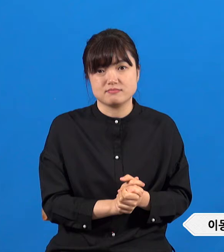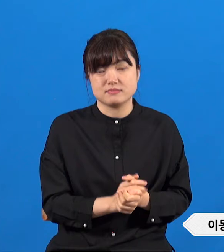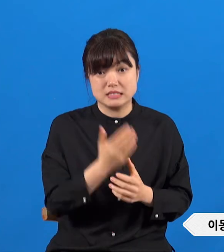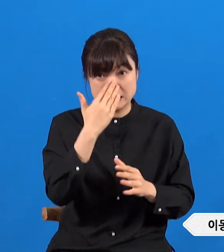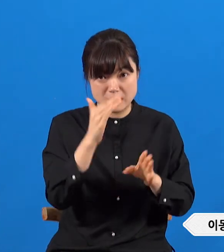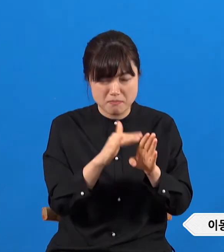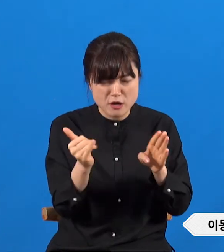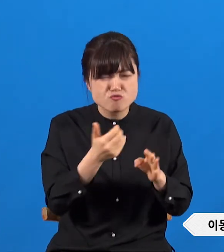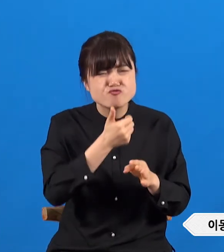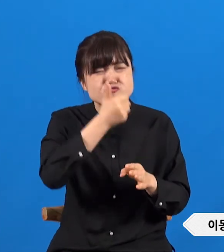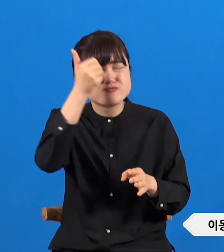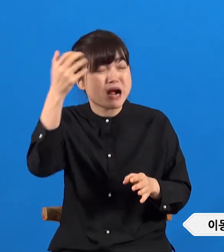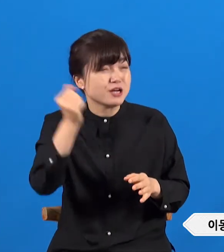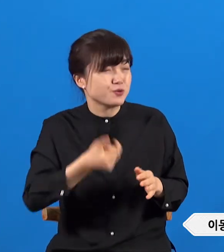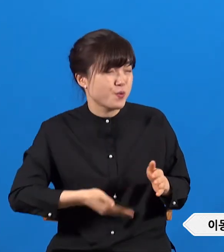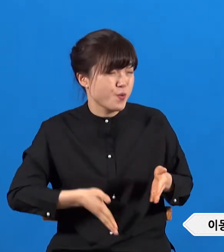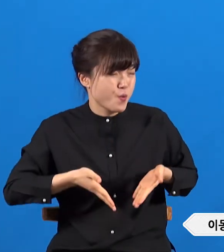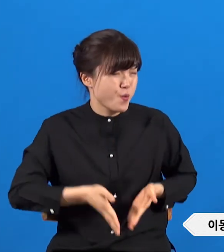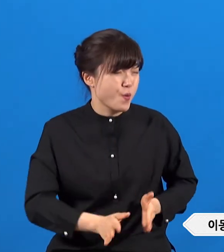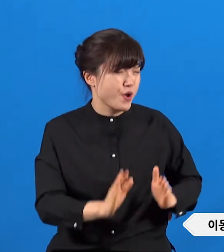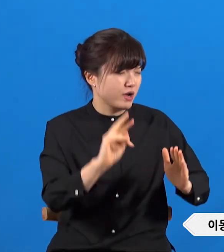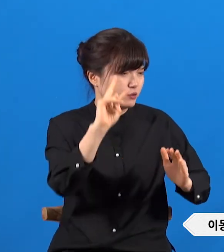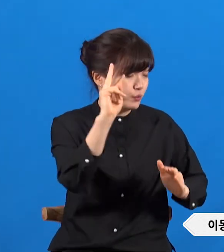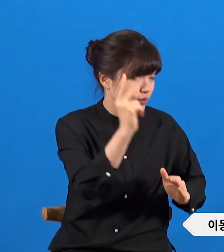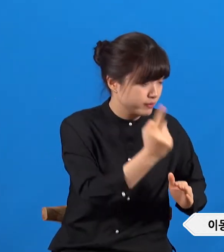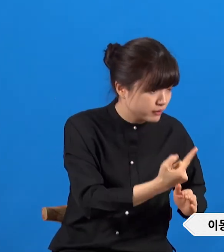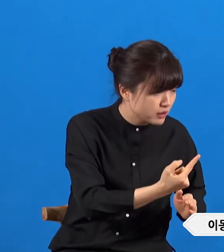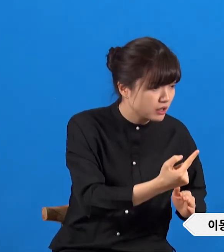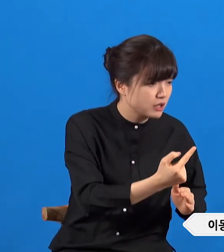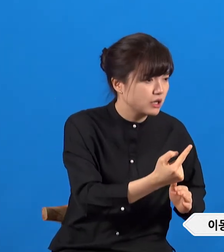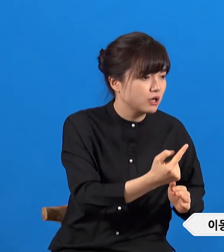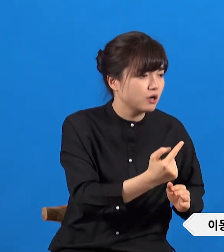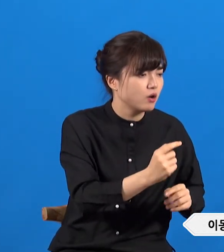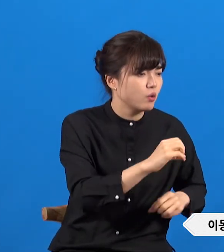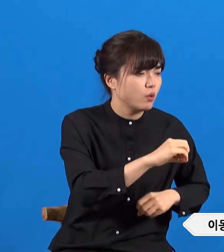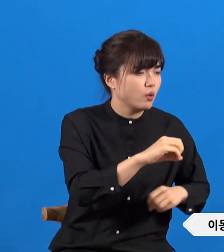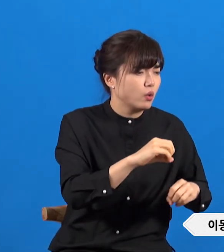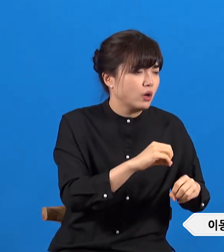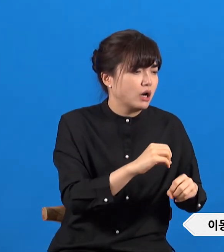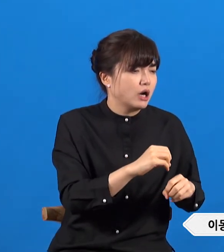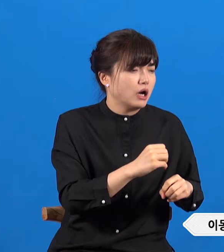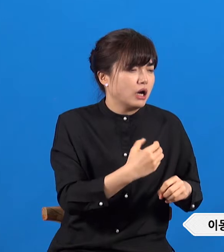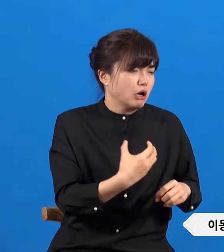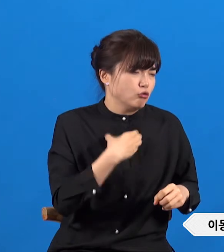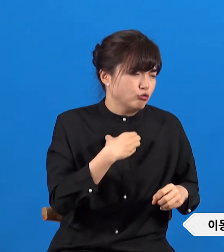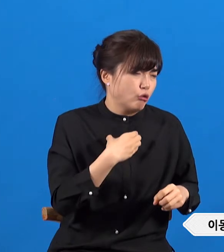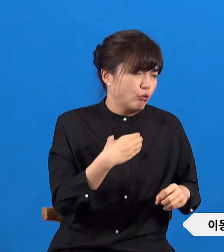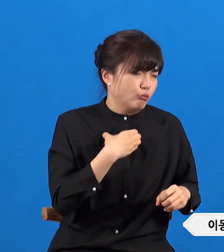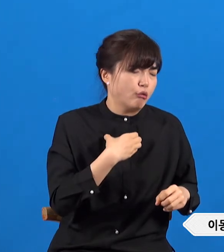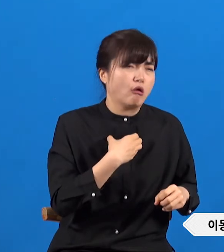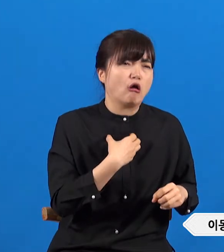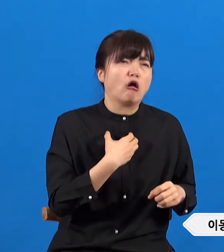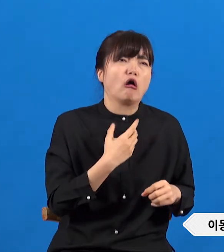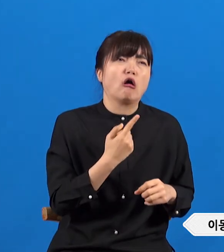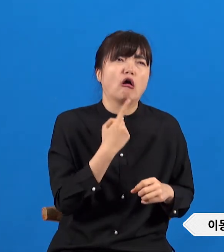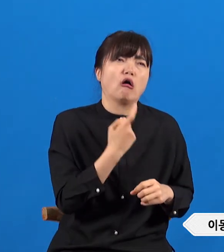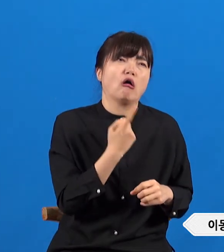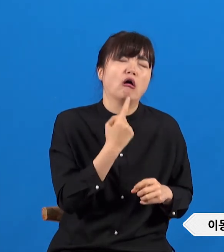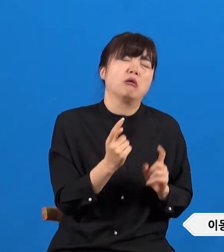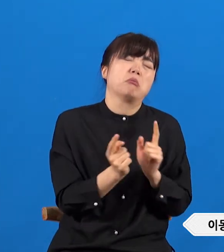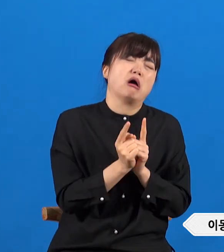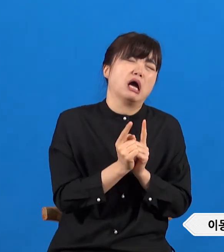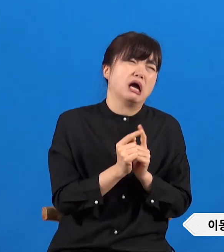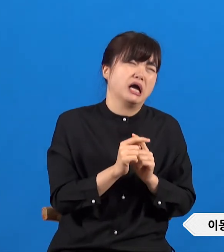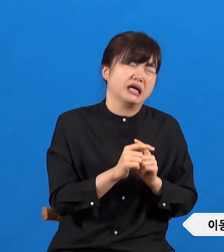그들은 꿈을 안고 고토에 돌아와 꿈을 펼치기도 전에 그 꿈이 고사될 수 있는 이런 위협 앞에서 아니다,